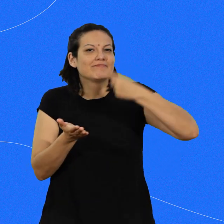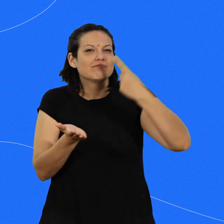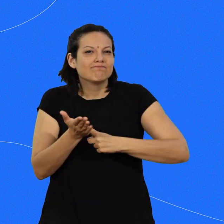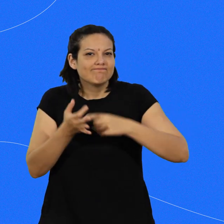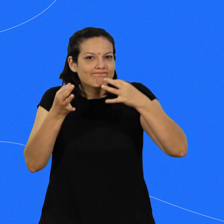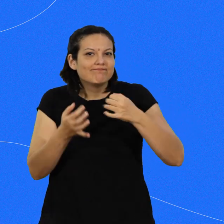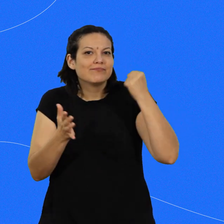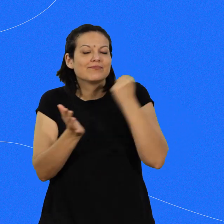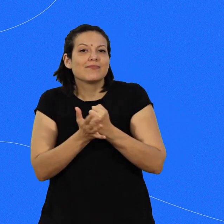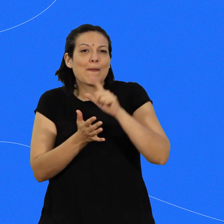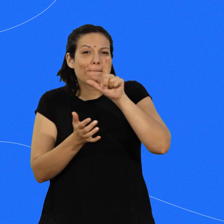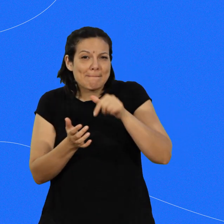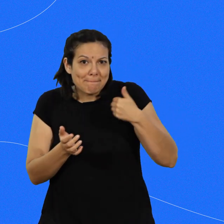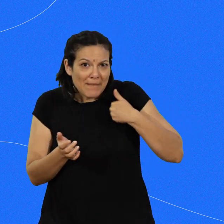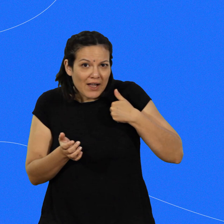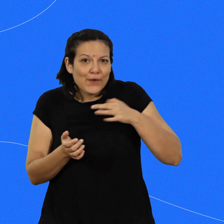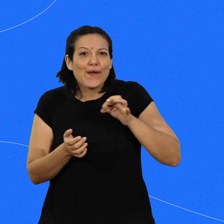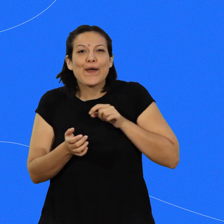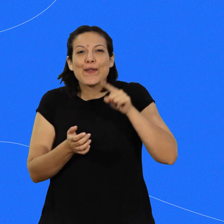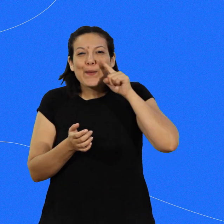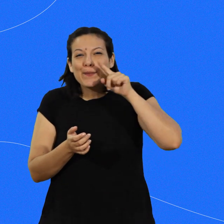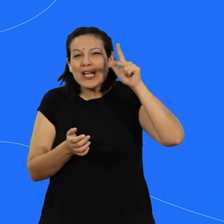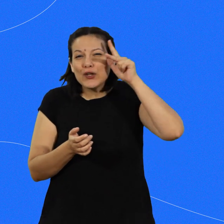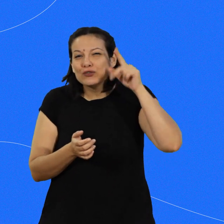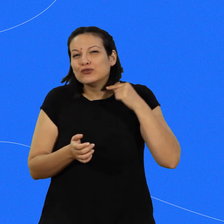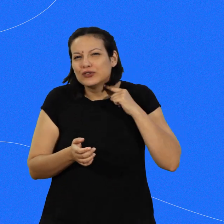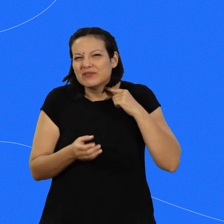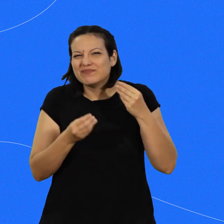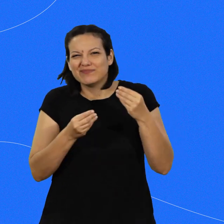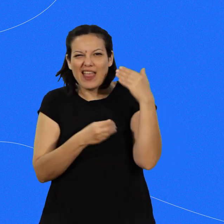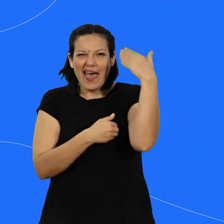en 1813 por la Asamblea Nacional Constituyente.